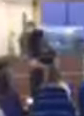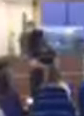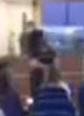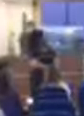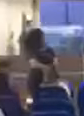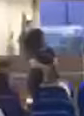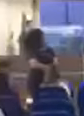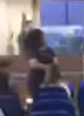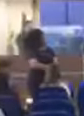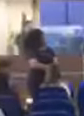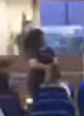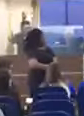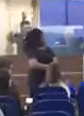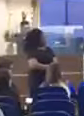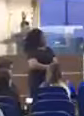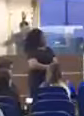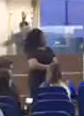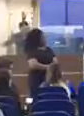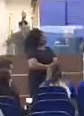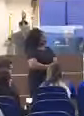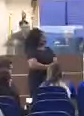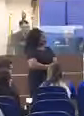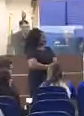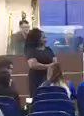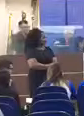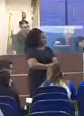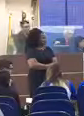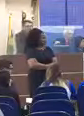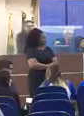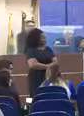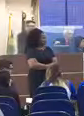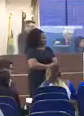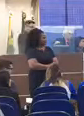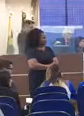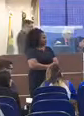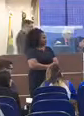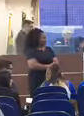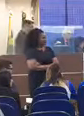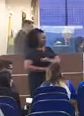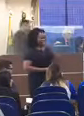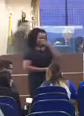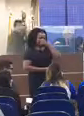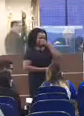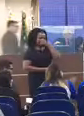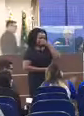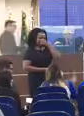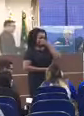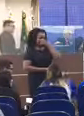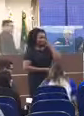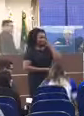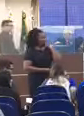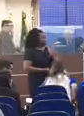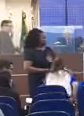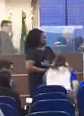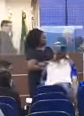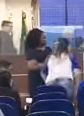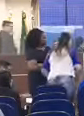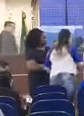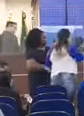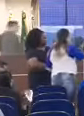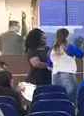vai fazer a transmissão. E a gente deixa claro também, quer destacar, aproveitar o momento e a sua audiência, para mencionar que a comunidade surda de Paranaguá